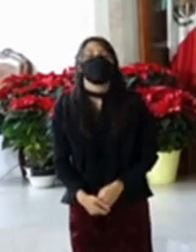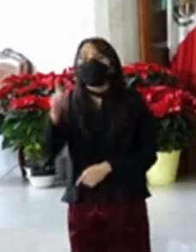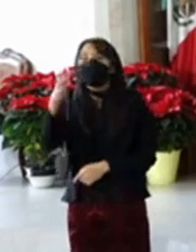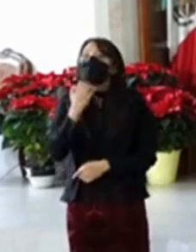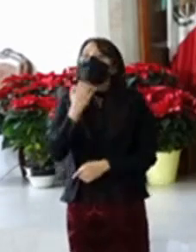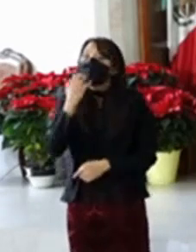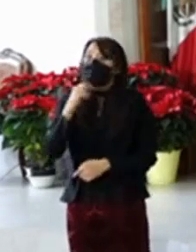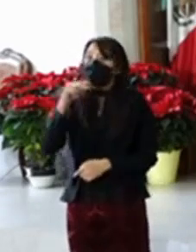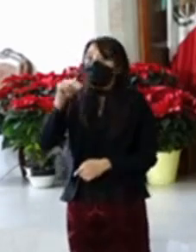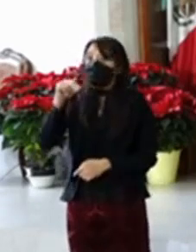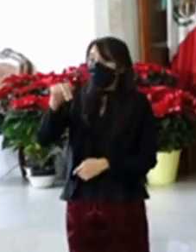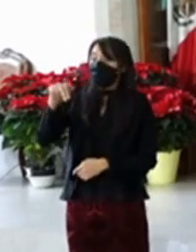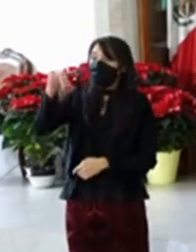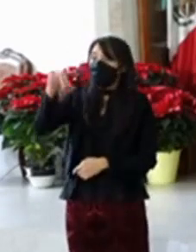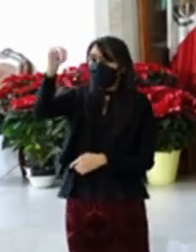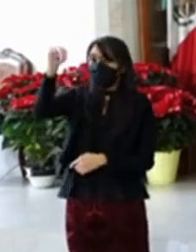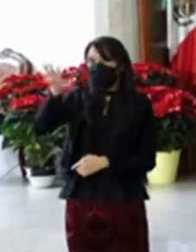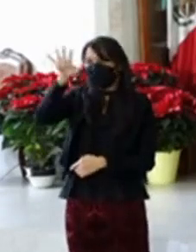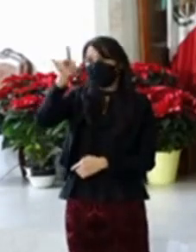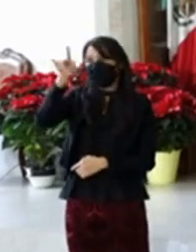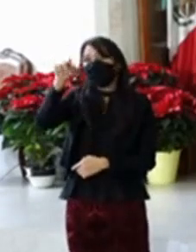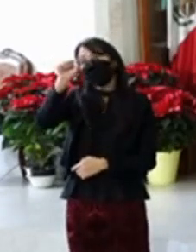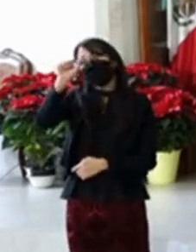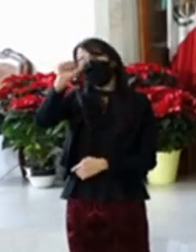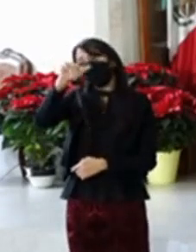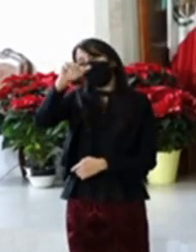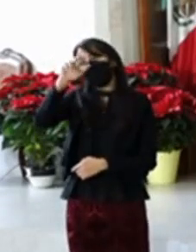Samaria, era un lugar